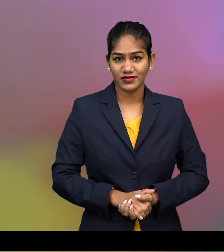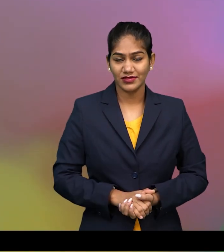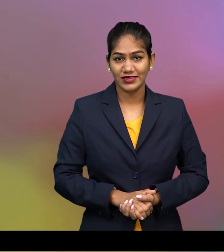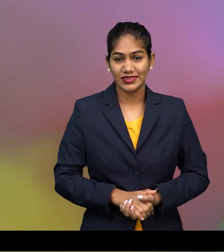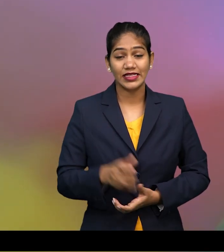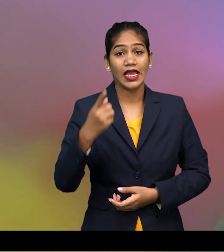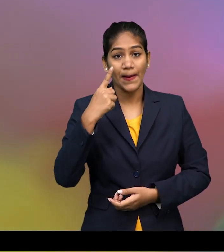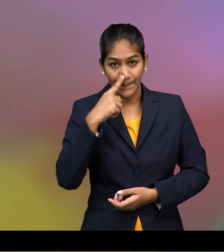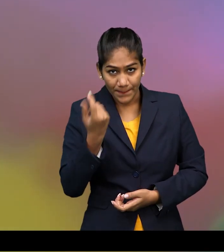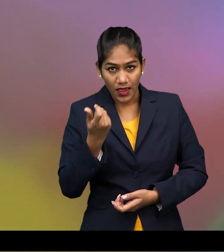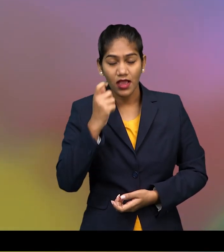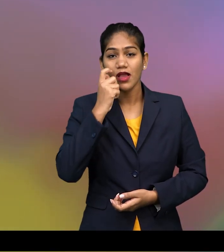लिंग अनुपात,